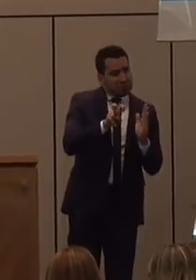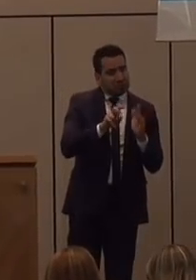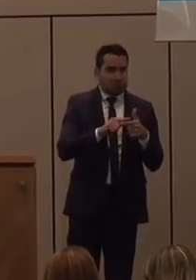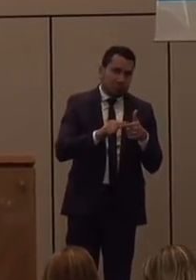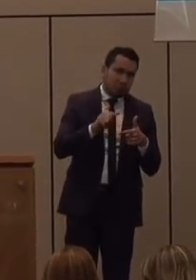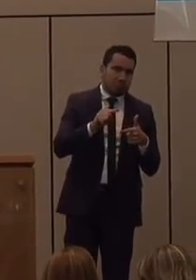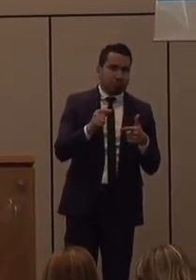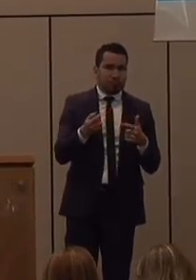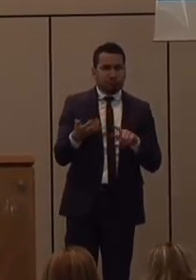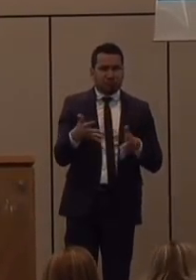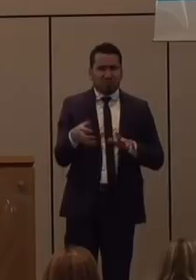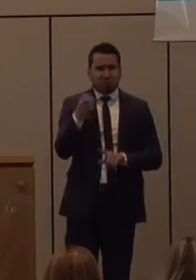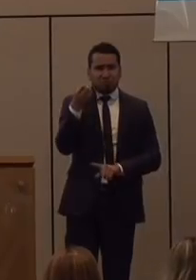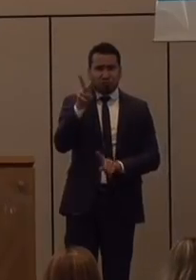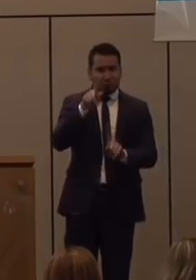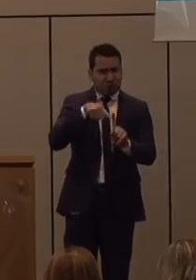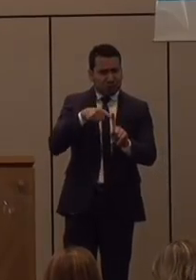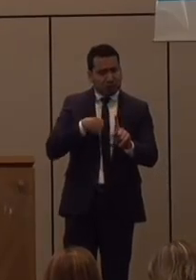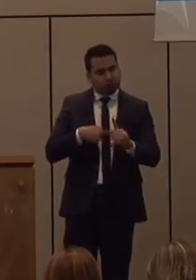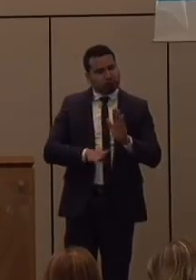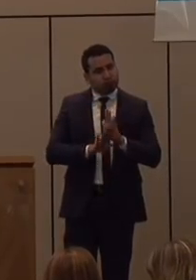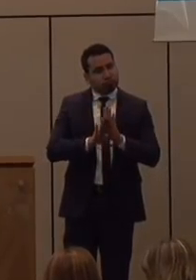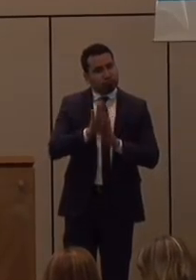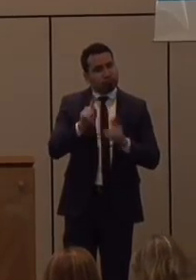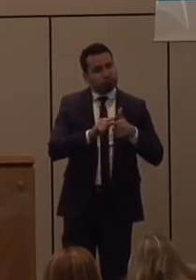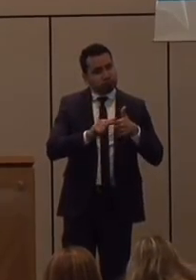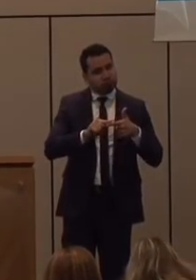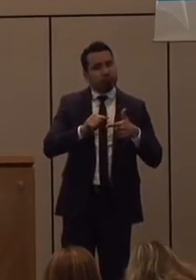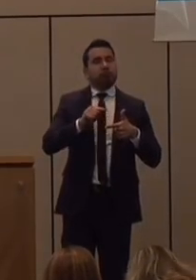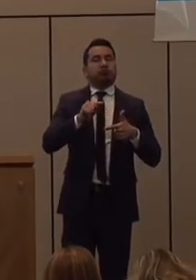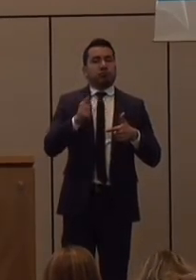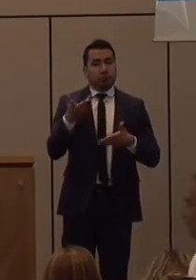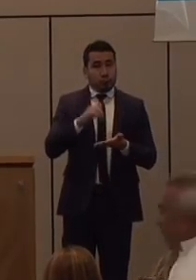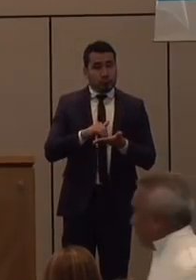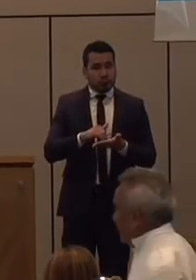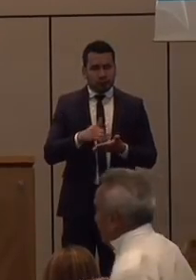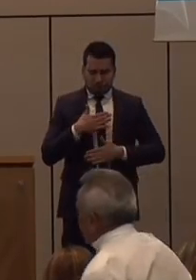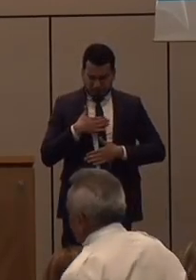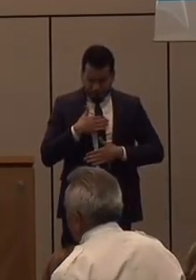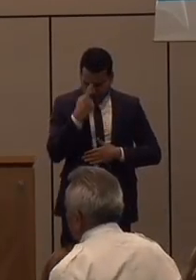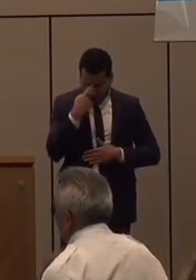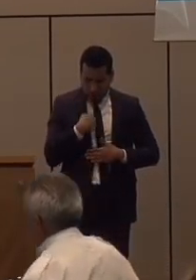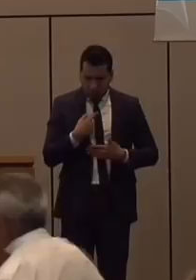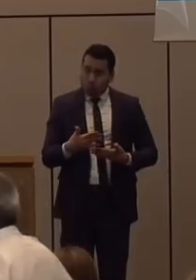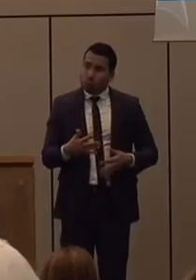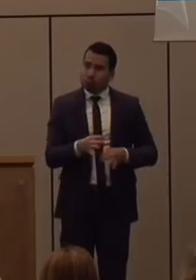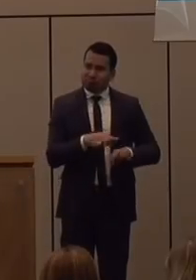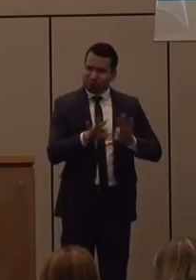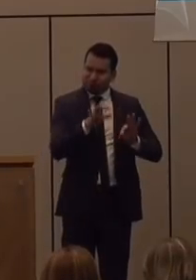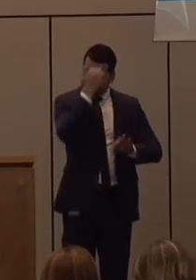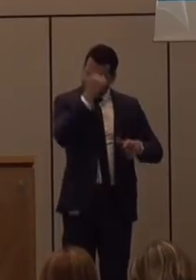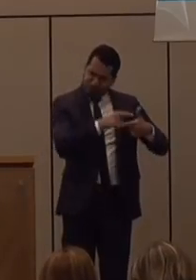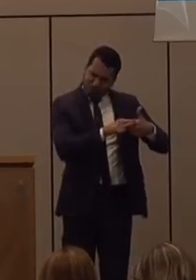hemos crecido en exportaciones pero para mí digamos más allá de la importancia que significa crecer en exportaciones